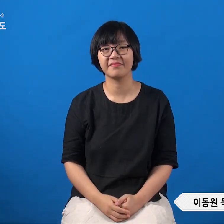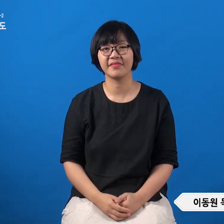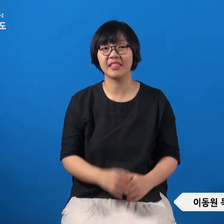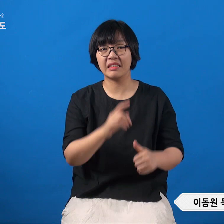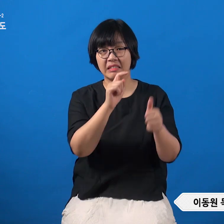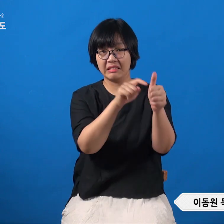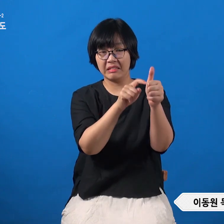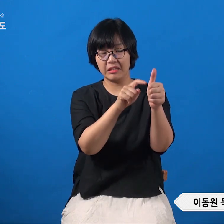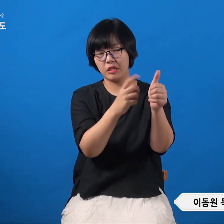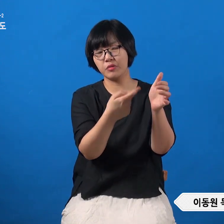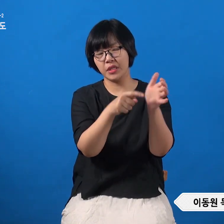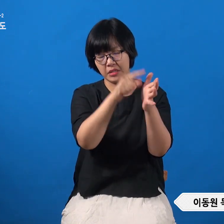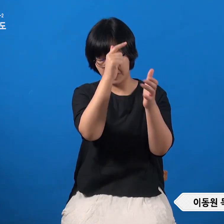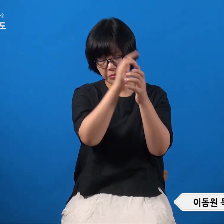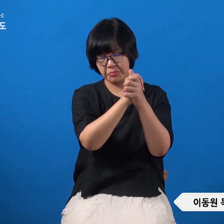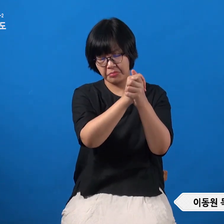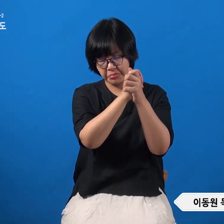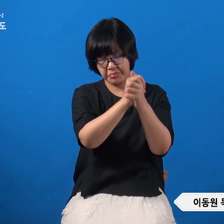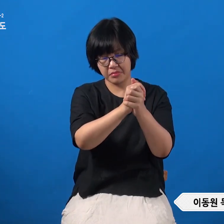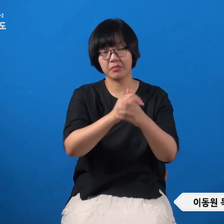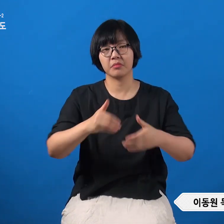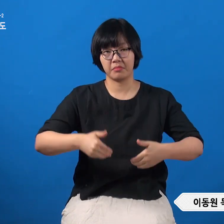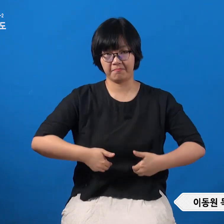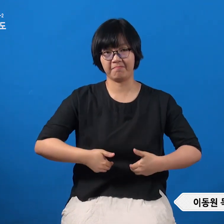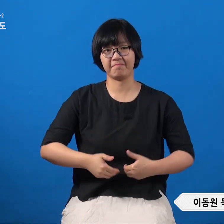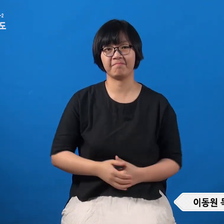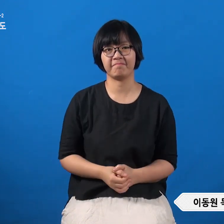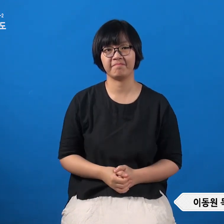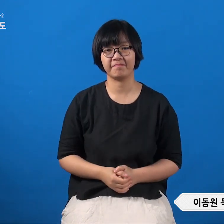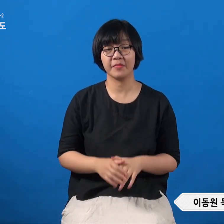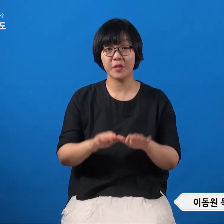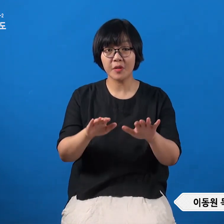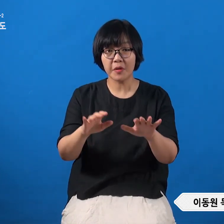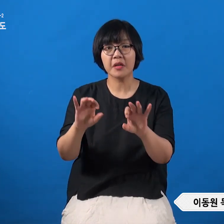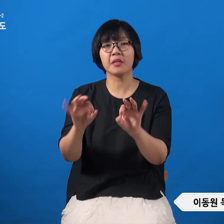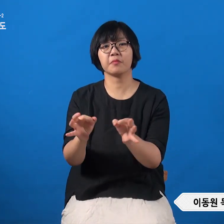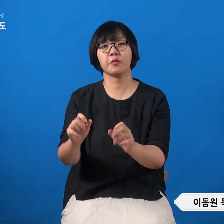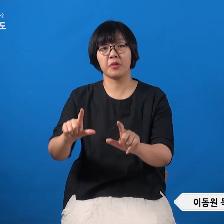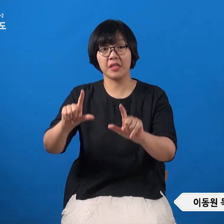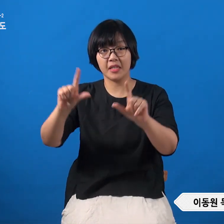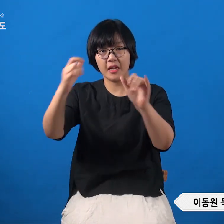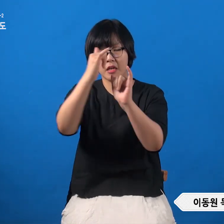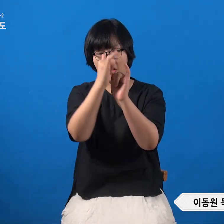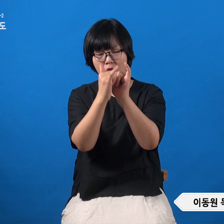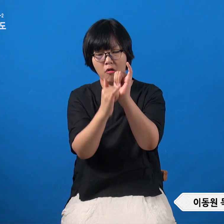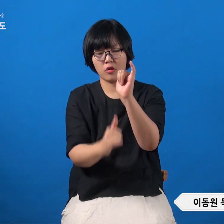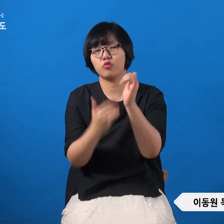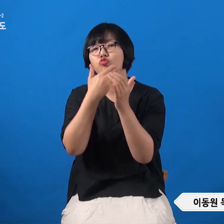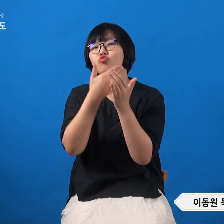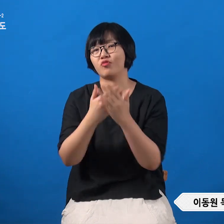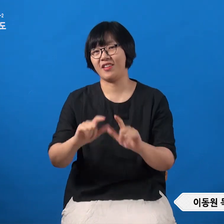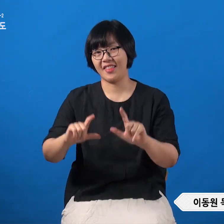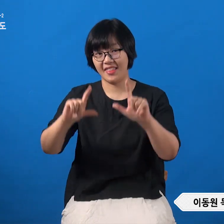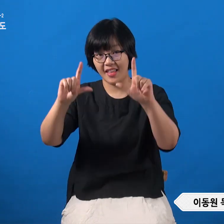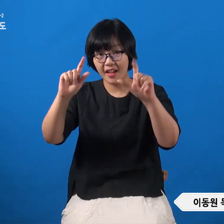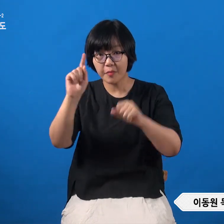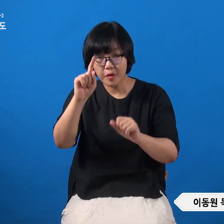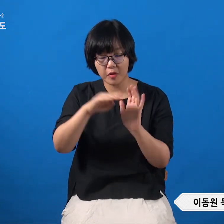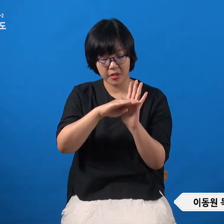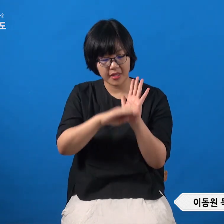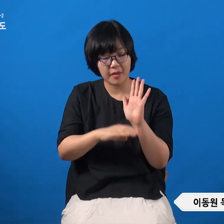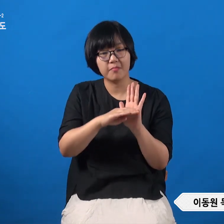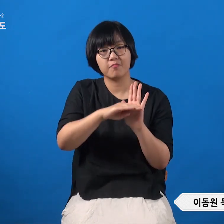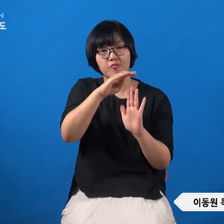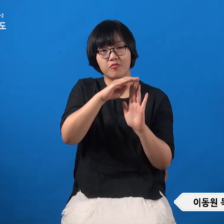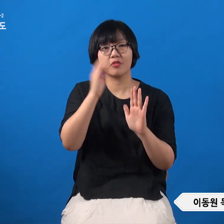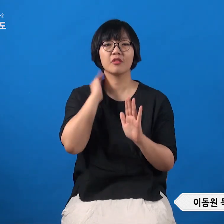그를 위해서 기도하라는 거예요. 김정은 위원장님을. 이번 금요일에는 역사적 남북 정상회담이 예정되어